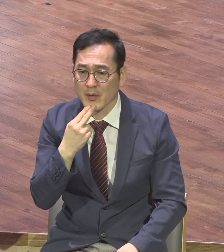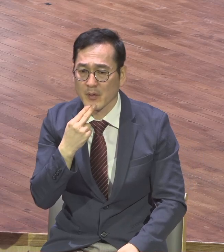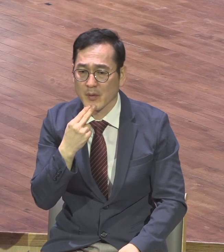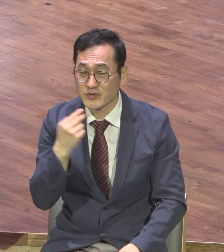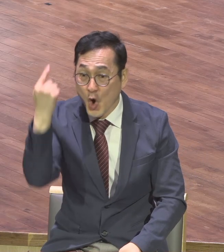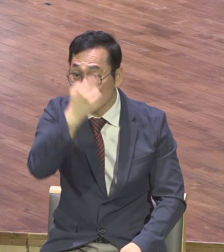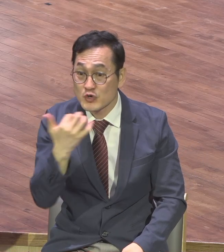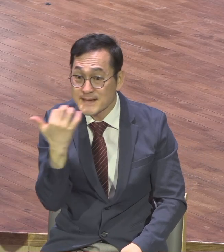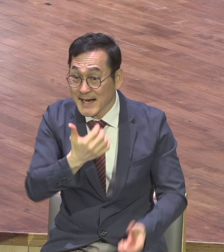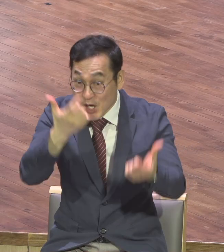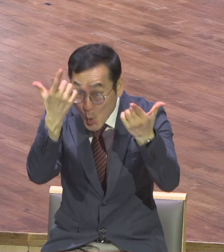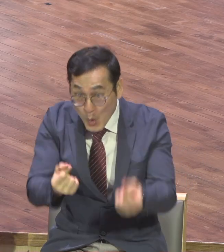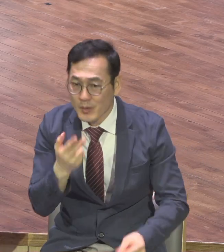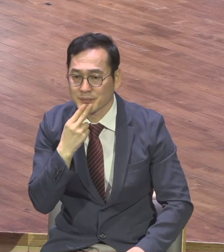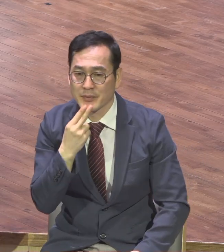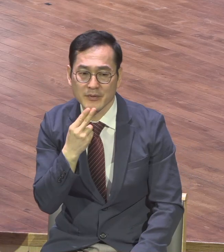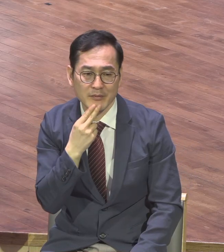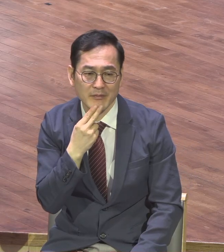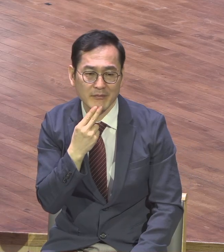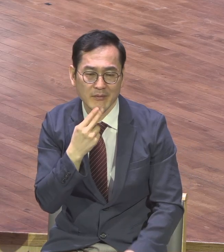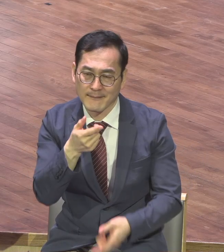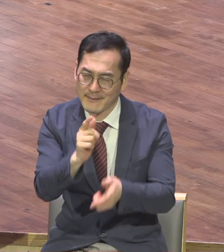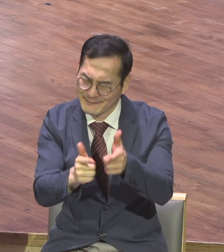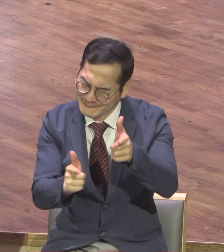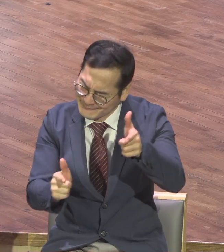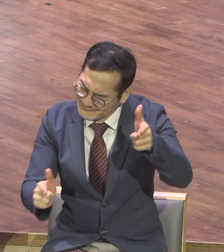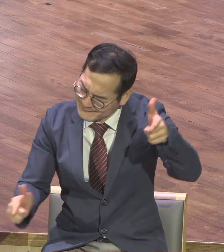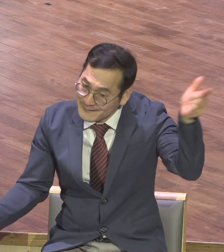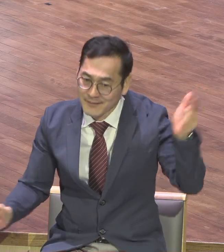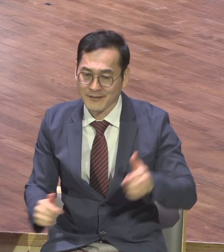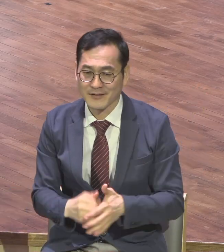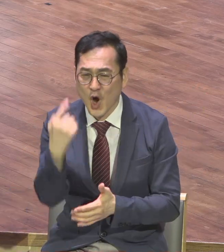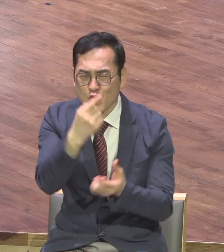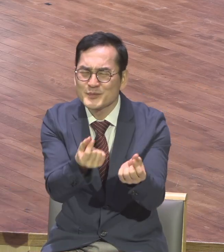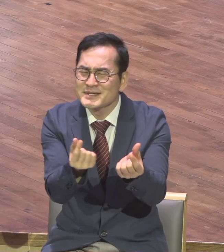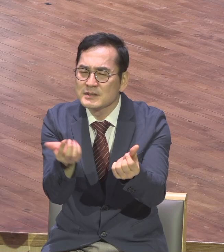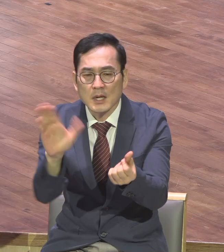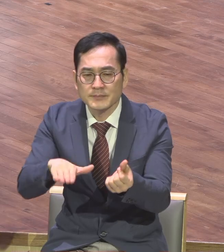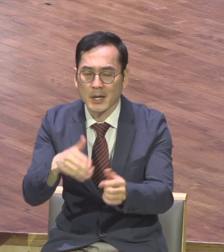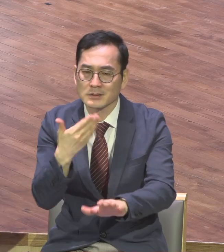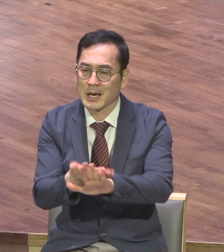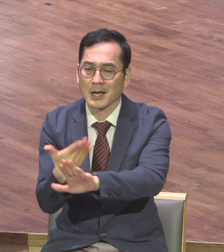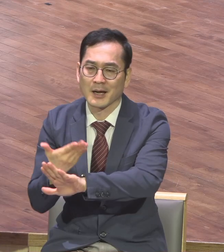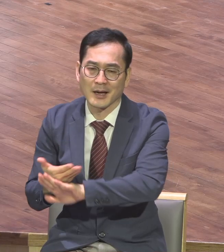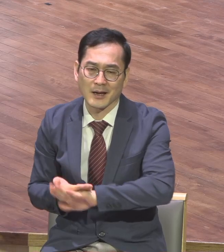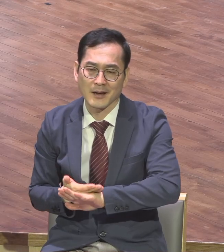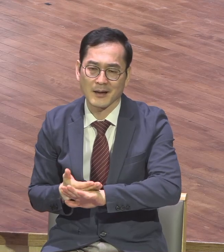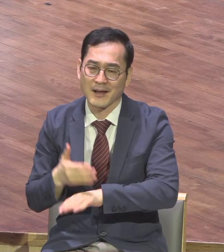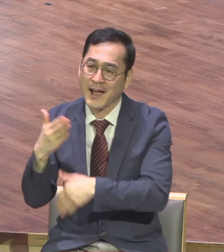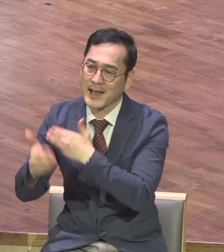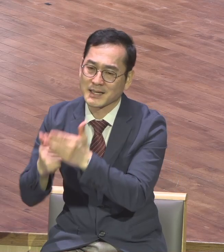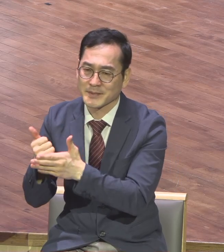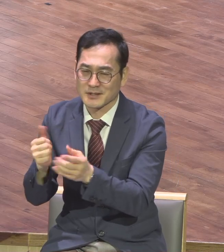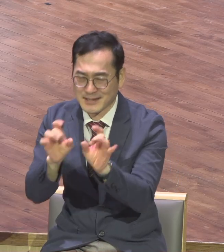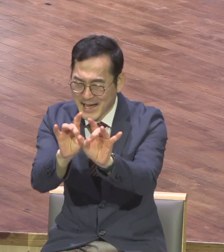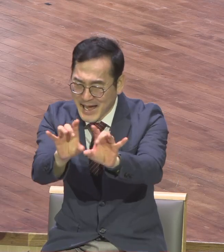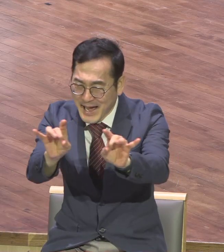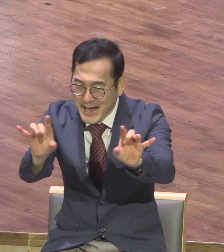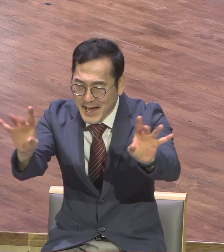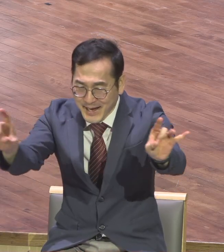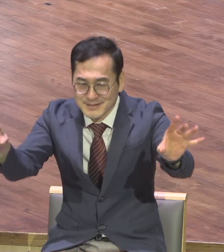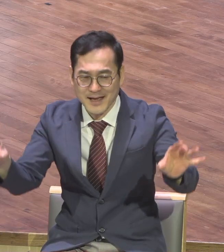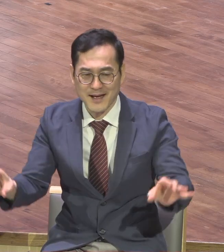작품이기 때문에 같은 게 없다니까요. 비슷한 건 있어도 똑같은 거 없다, 없어요. 하나님의 그 작품. 그래서요